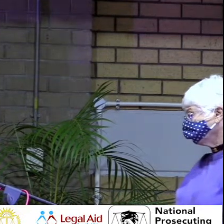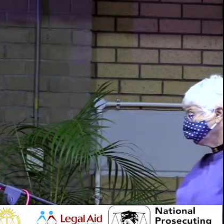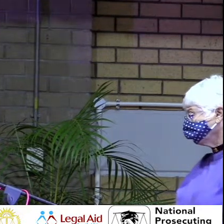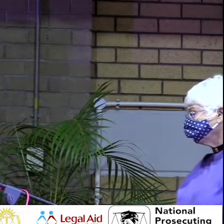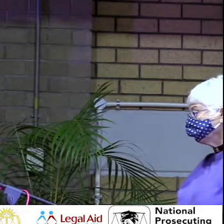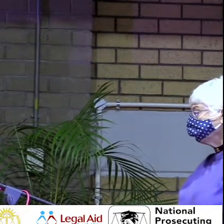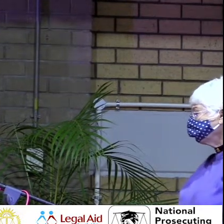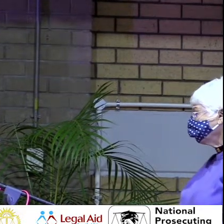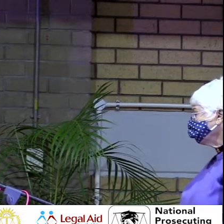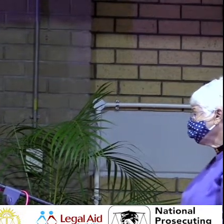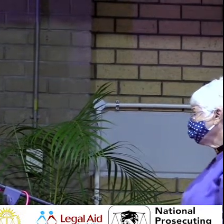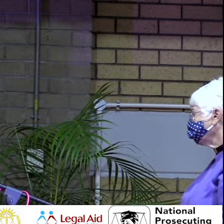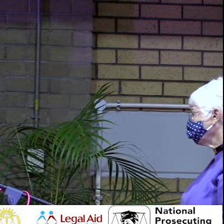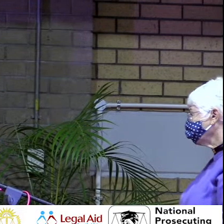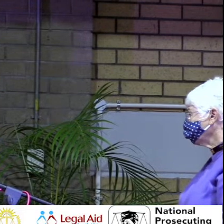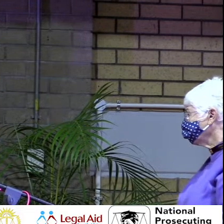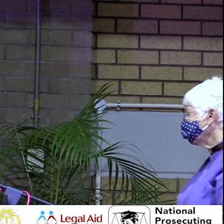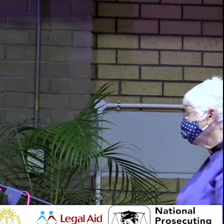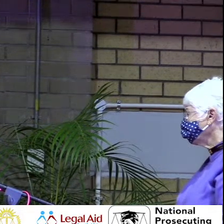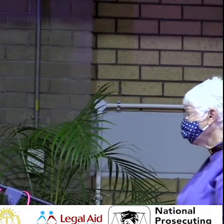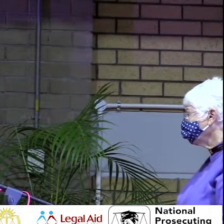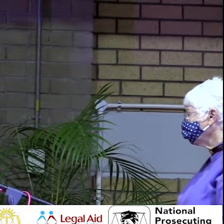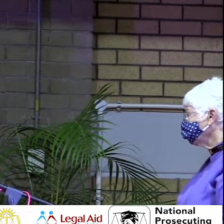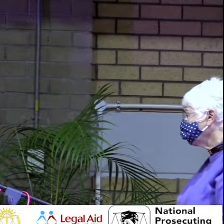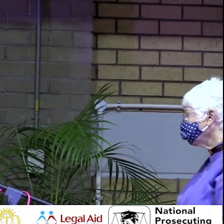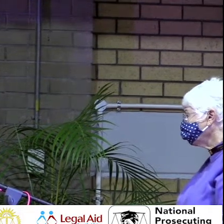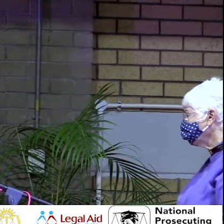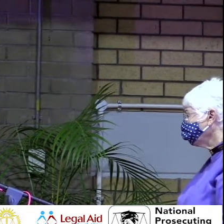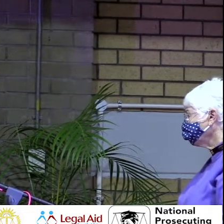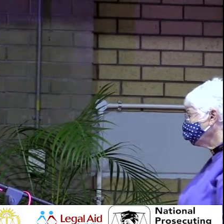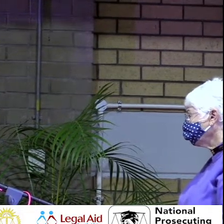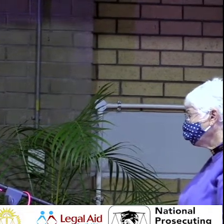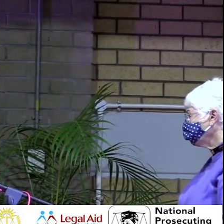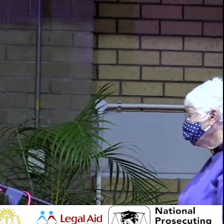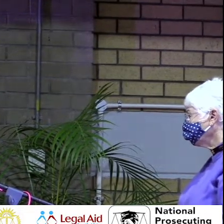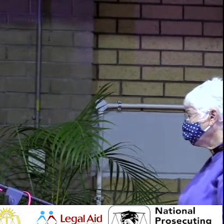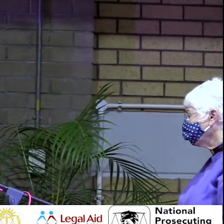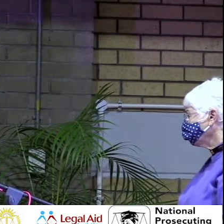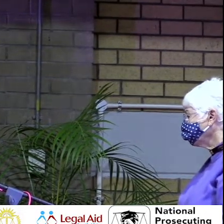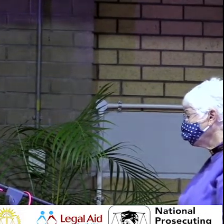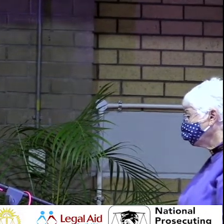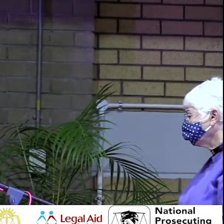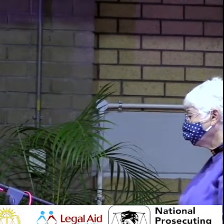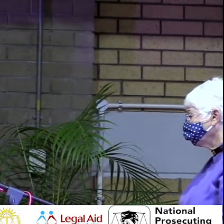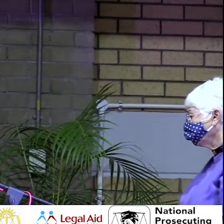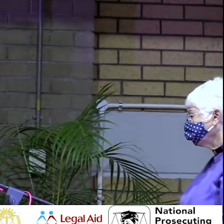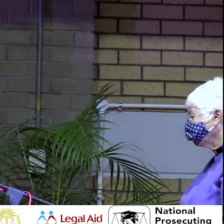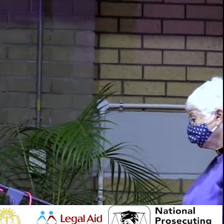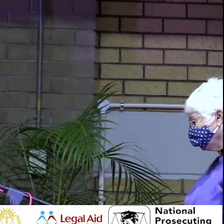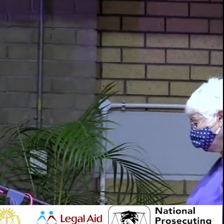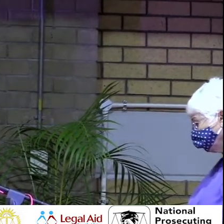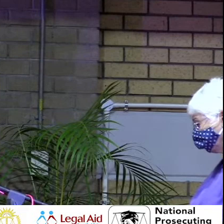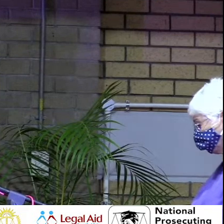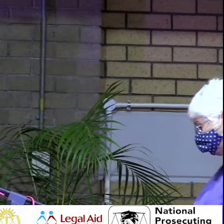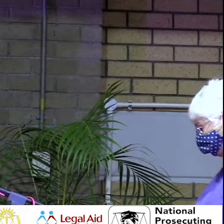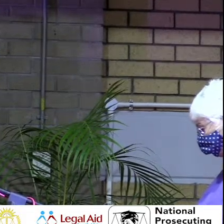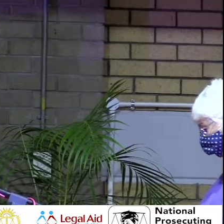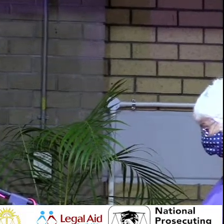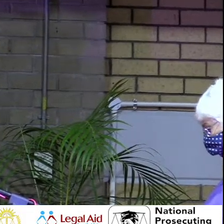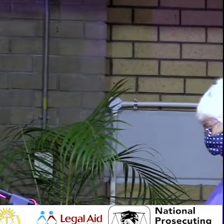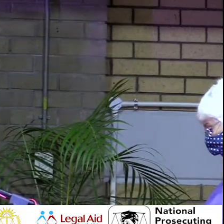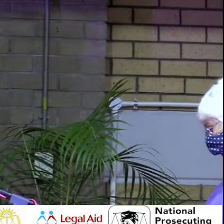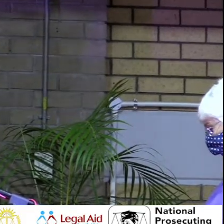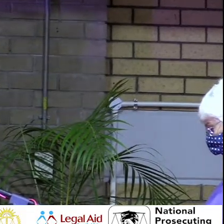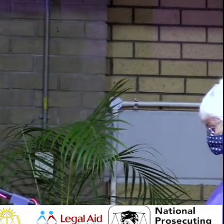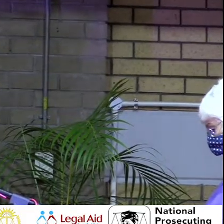ke ngoku ezokuhlola kuba ubungqina buyadingeka ke ngoku ityala xa lizoya enkundleni. Apha esipoliseni kukho i-FCS ke